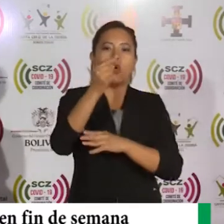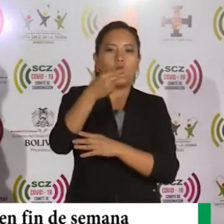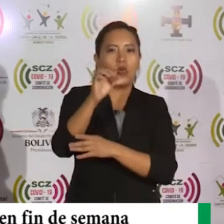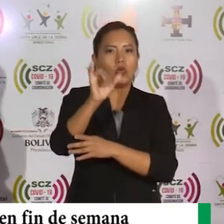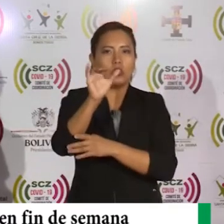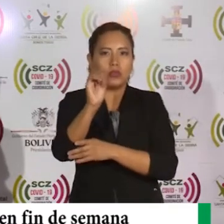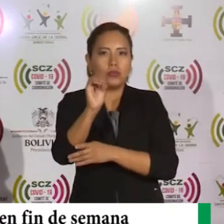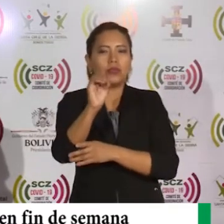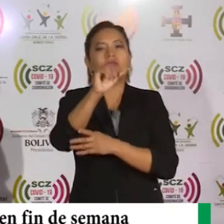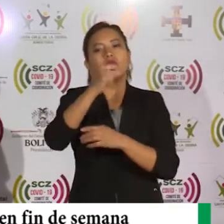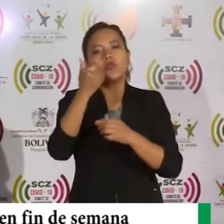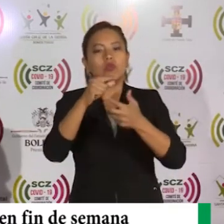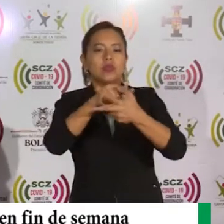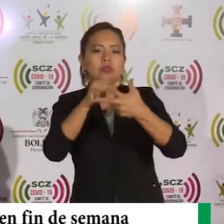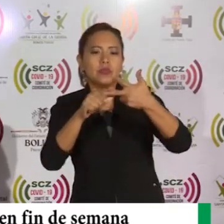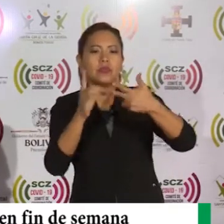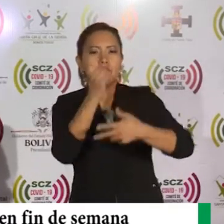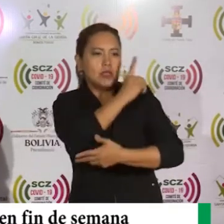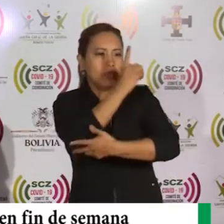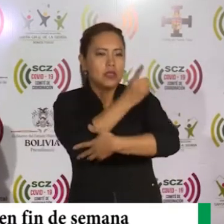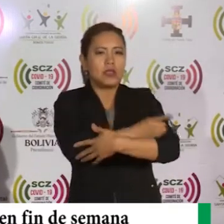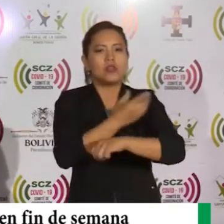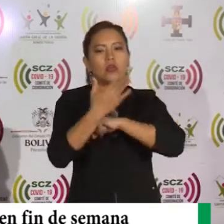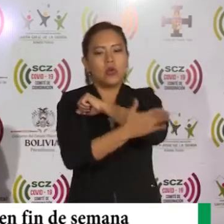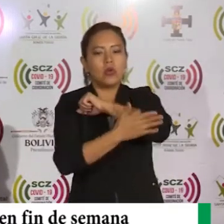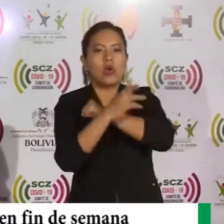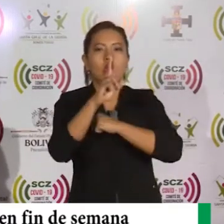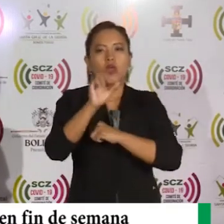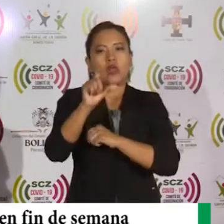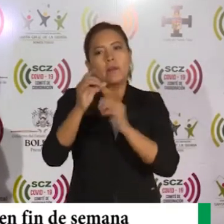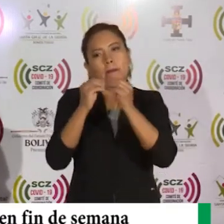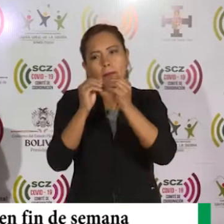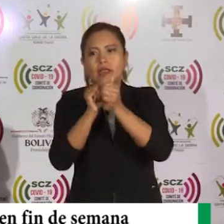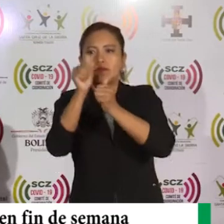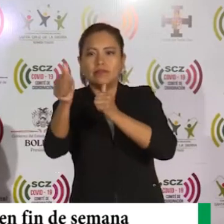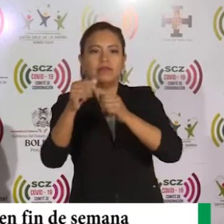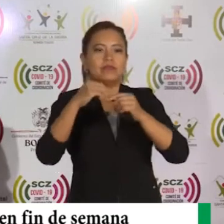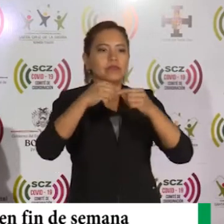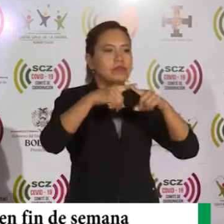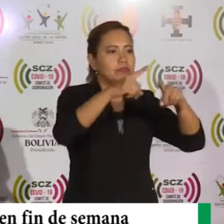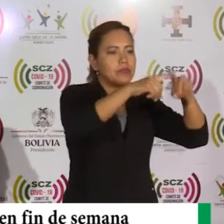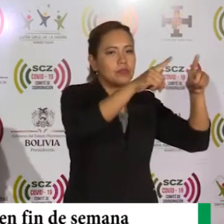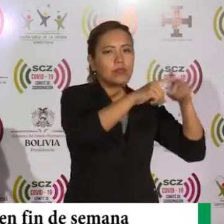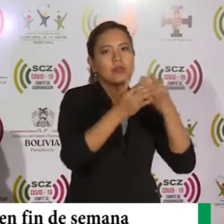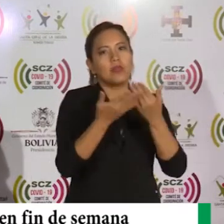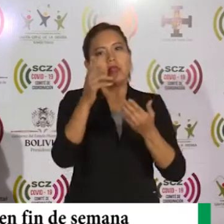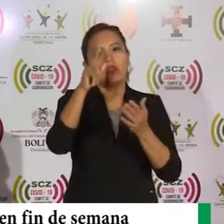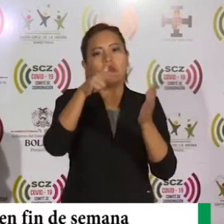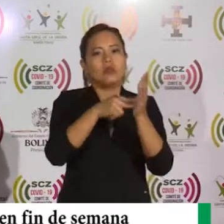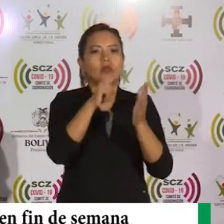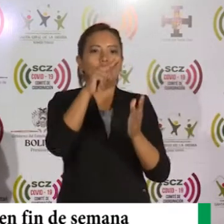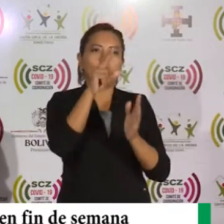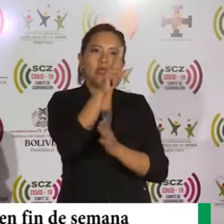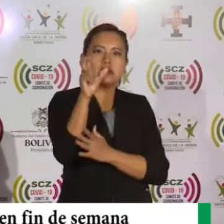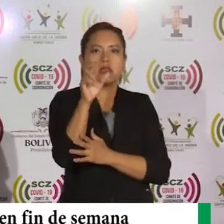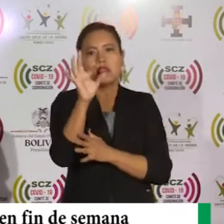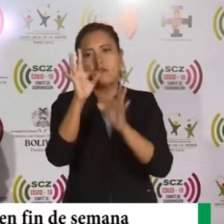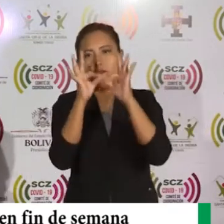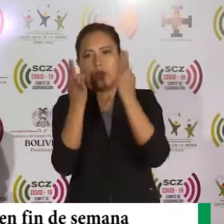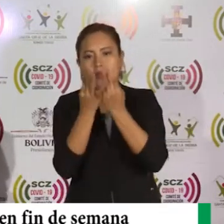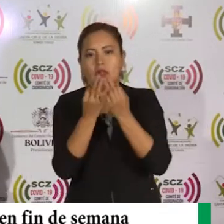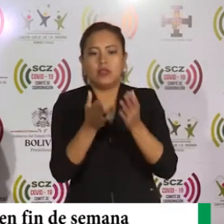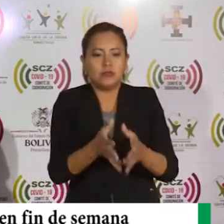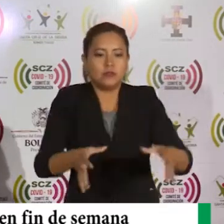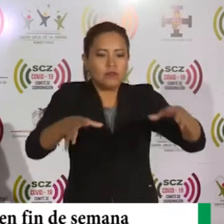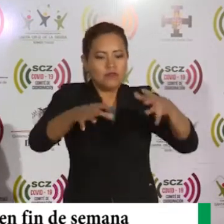El Palmar, que son los tres distritos rurales, para entregar a más de 2.300 familias las bolsas de